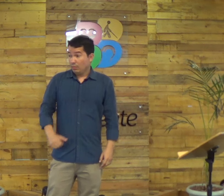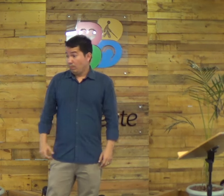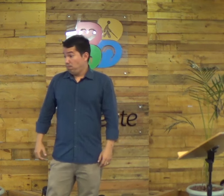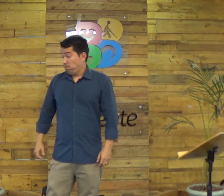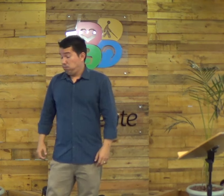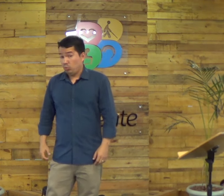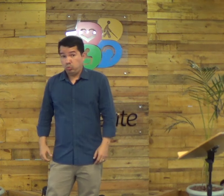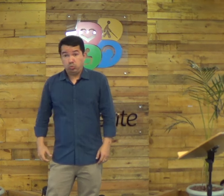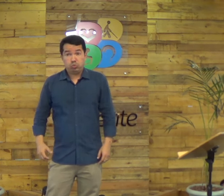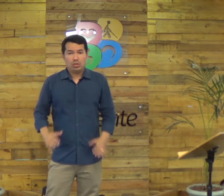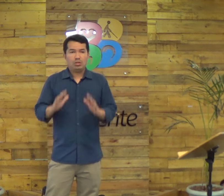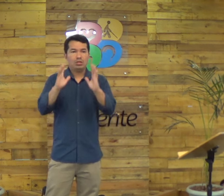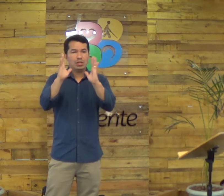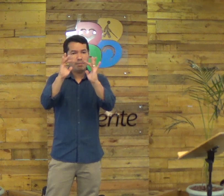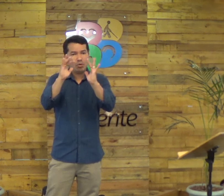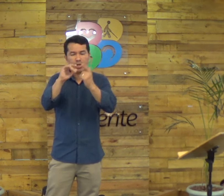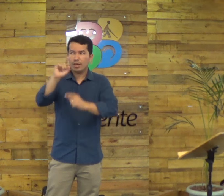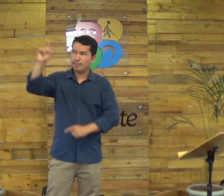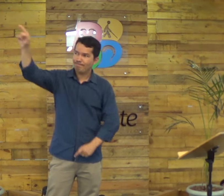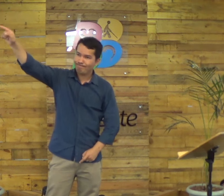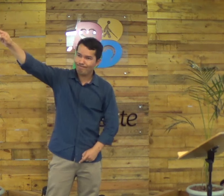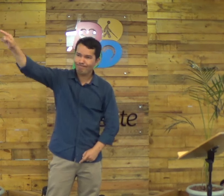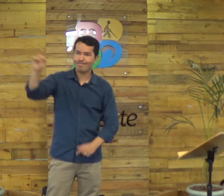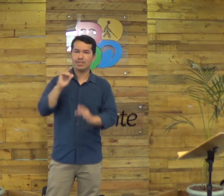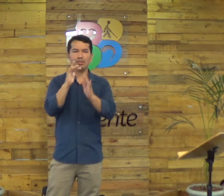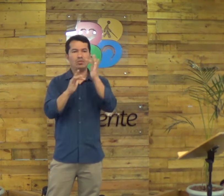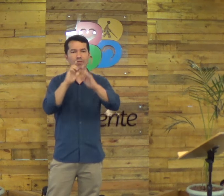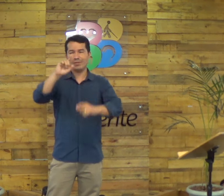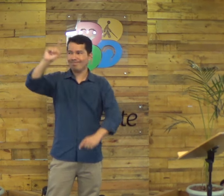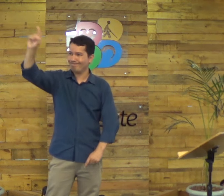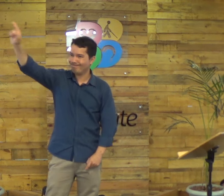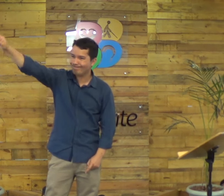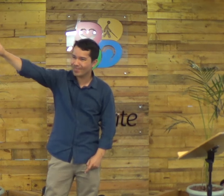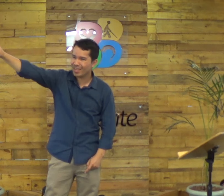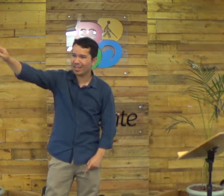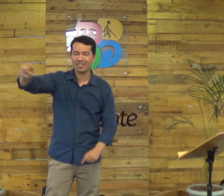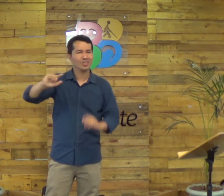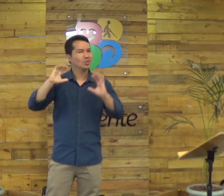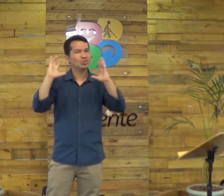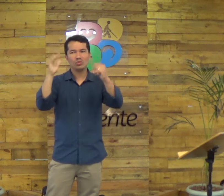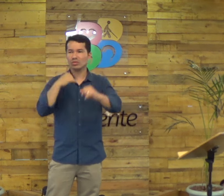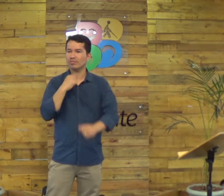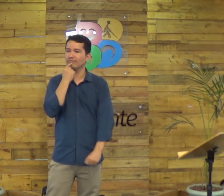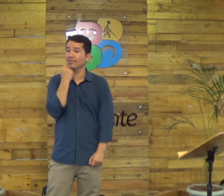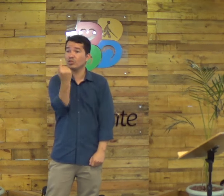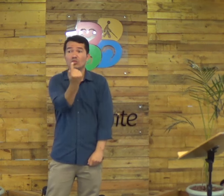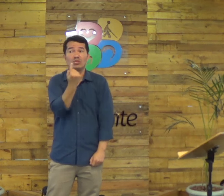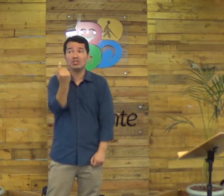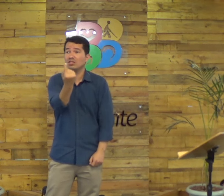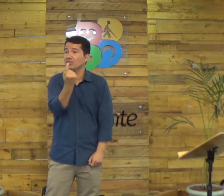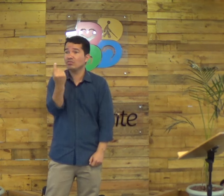com saudade deles, eu sentia a conta deles de verdade, a minha namorada estava lá, a minha noiva estava lá, e eu estava sozinha,